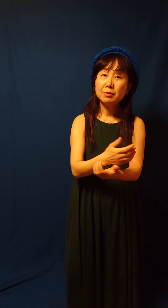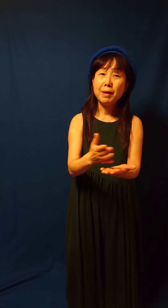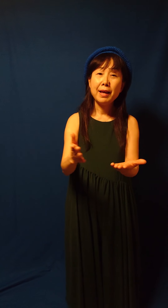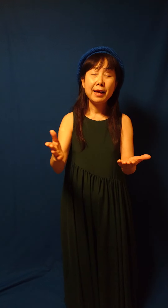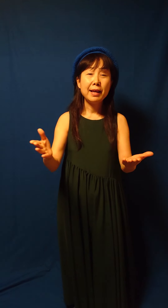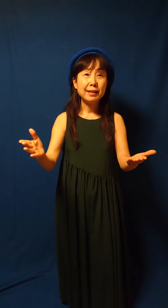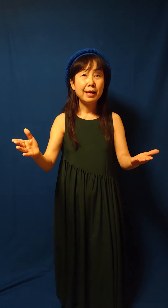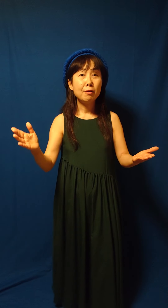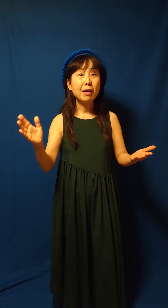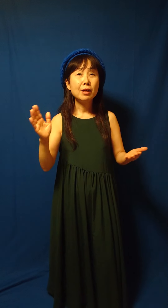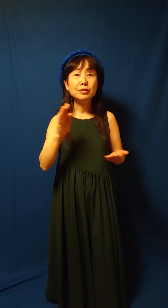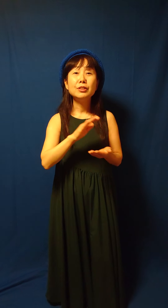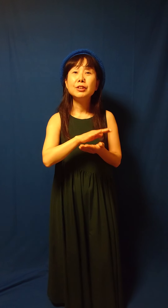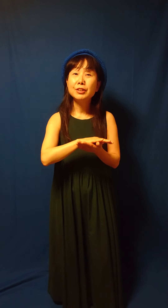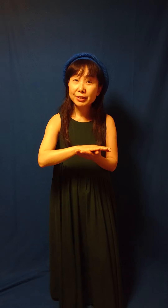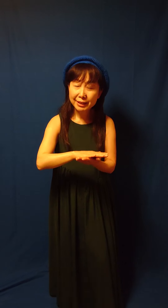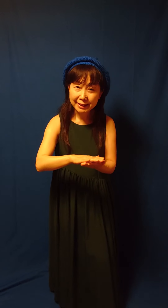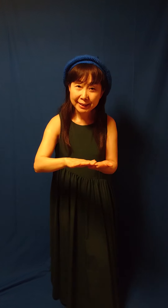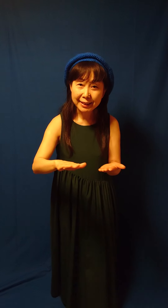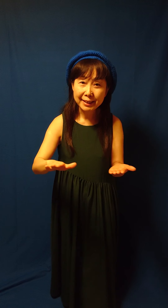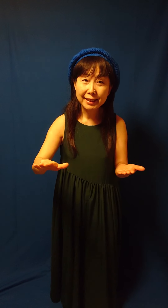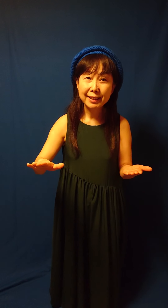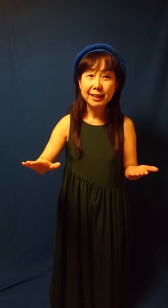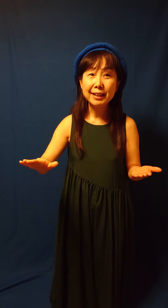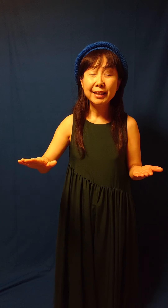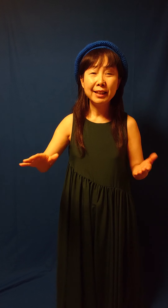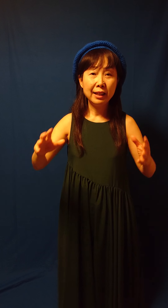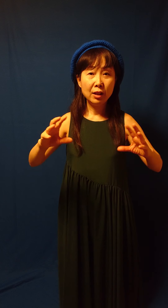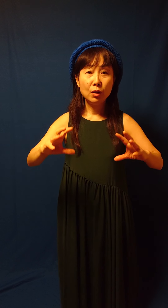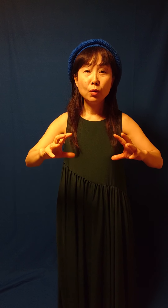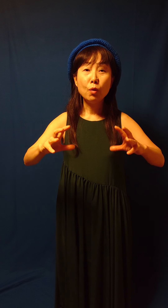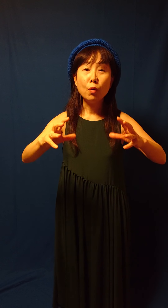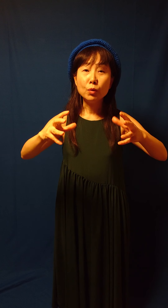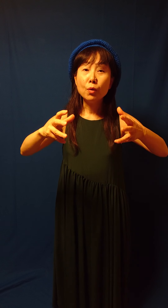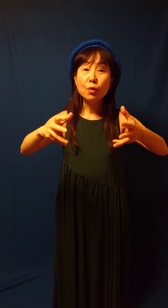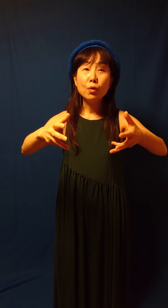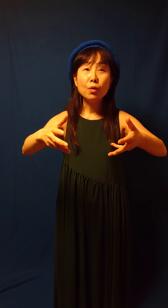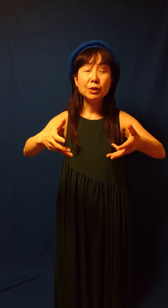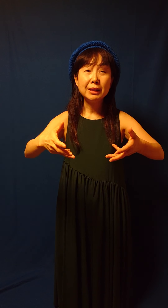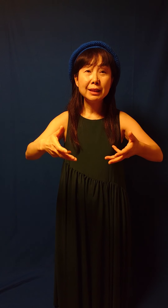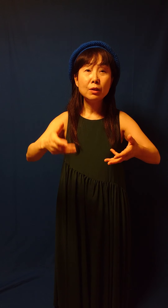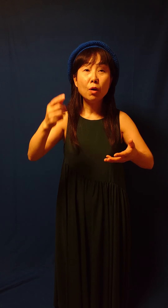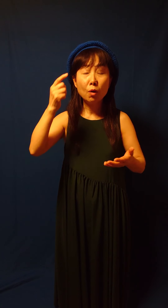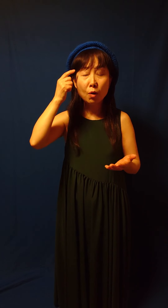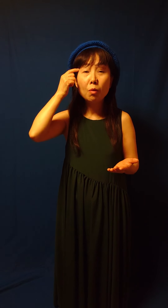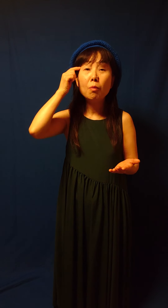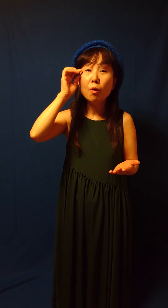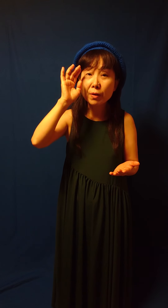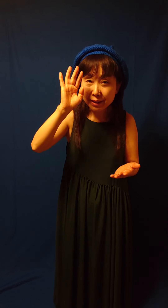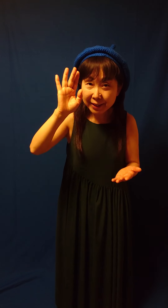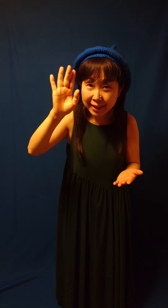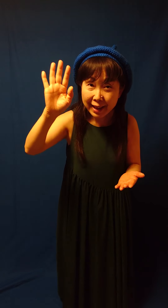べては美しい、この星の思い出、